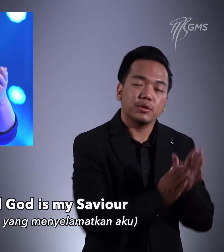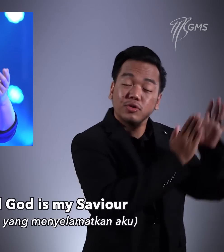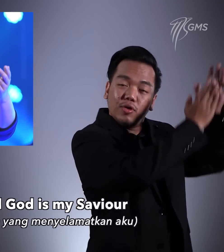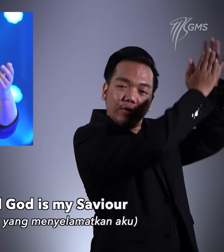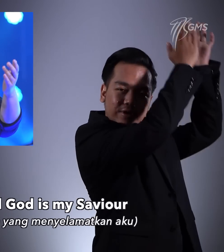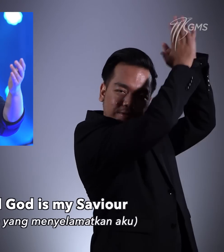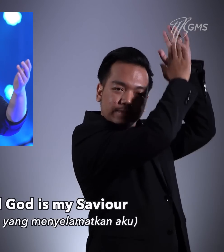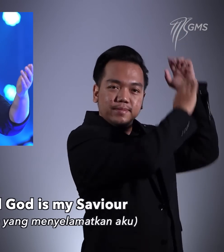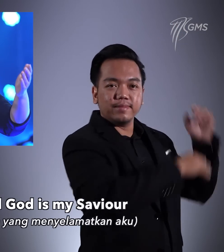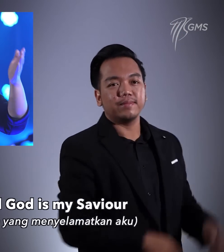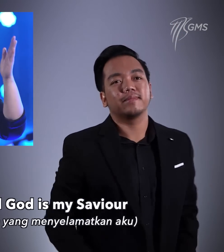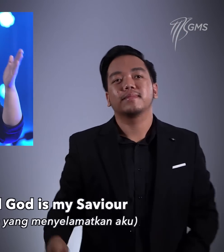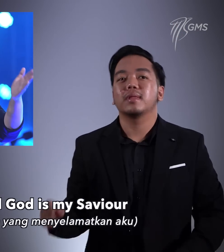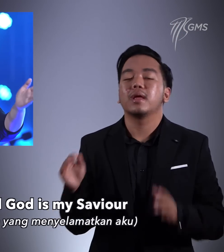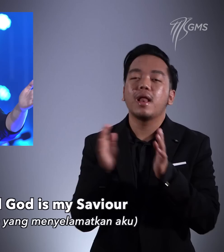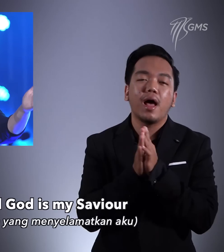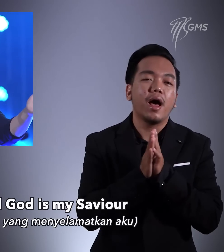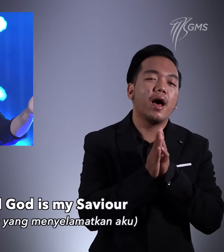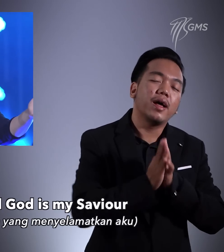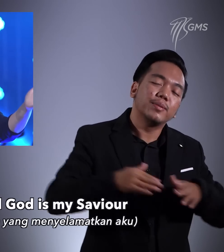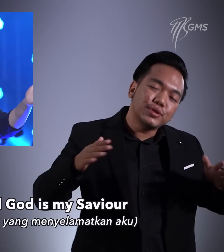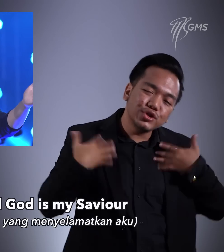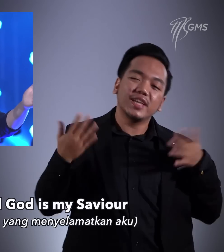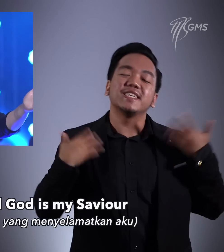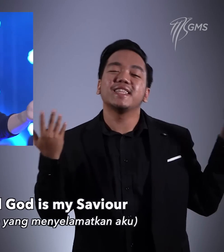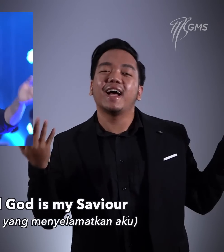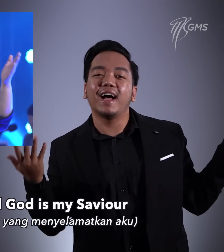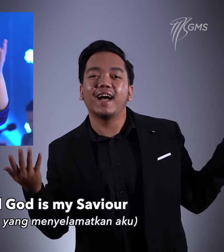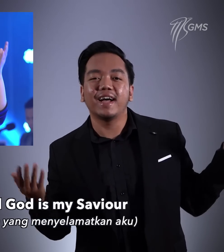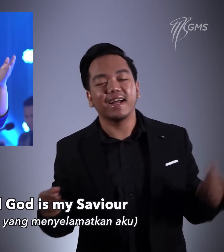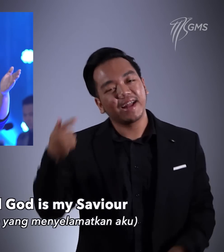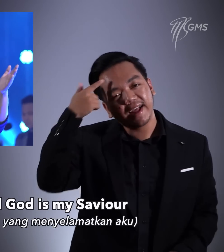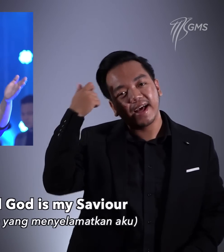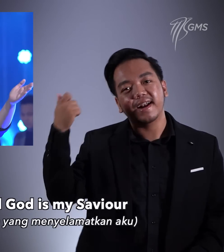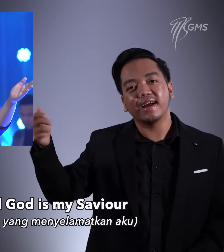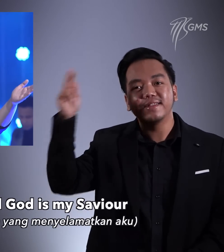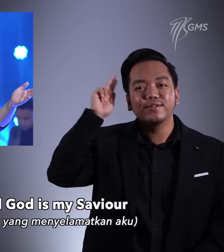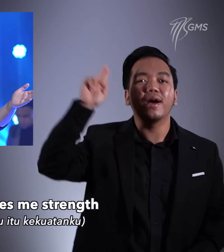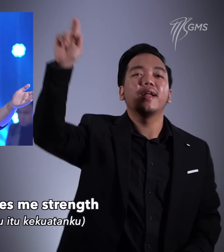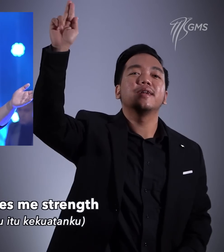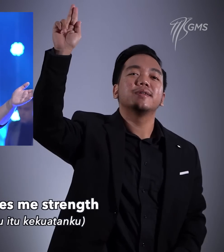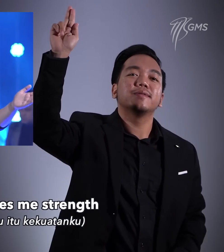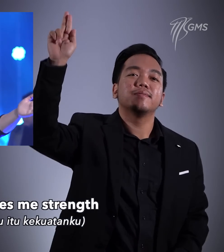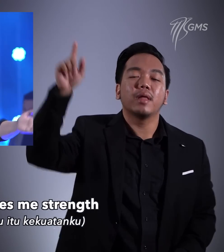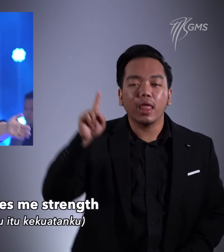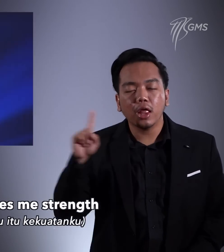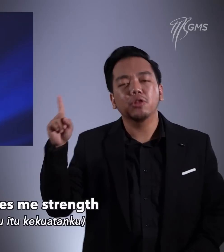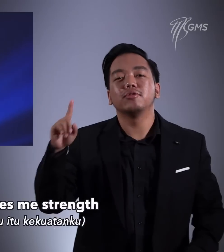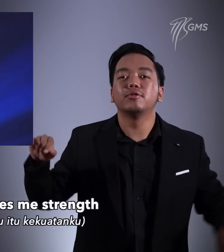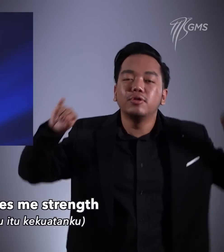still be joyful and glad because the